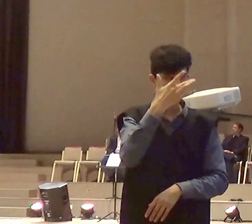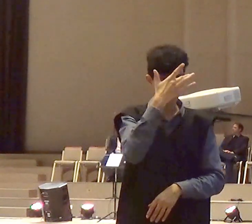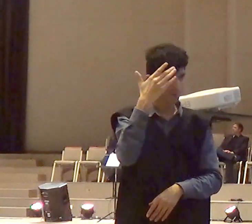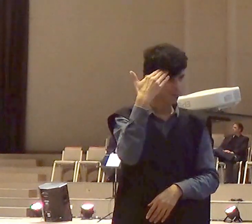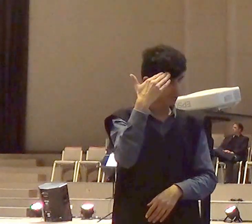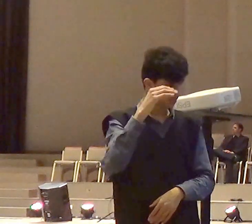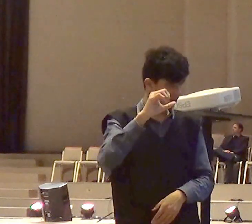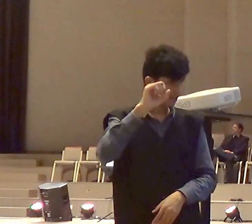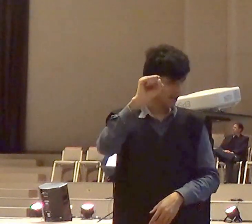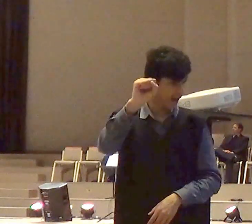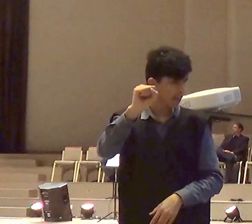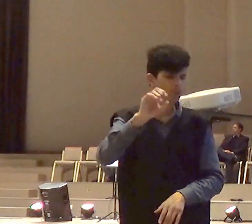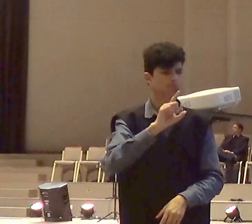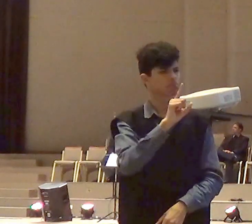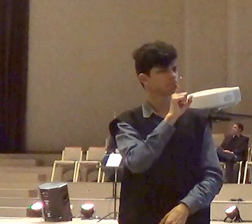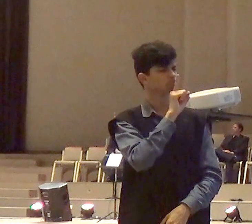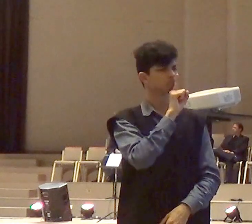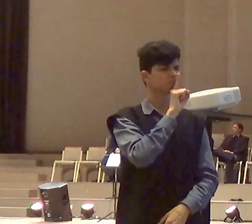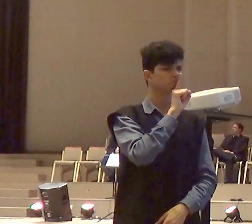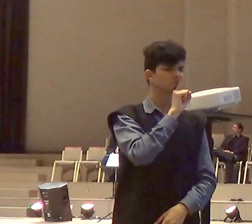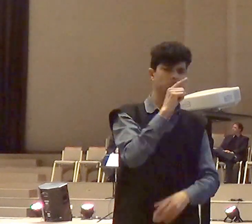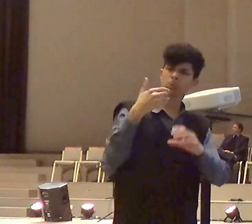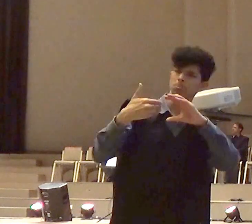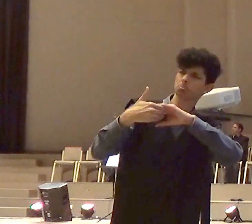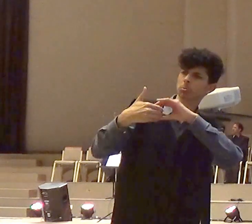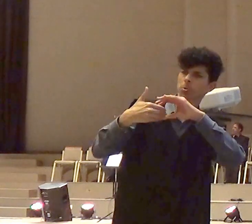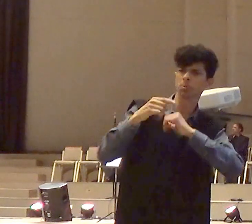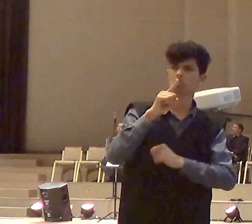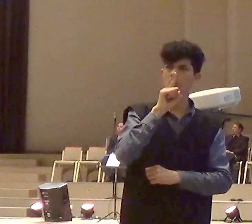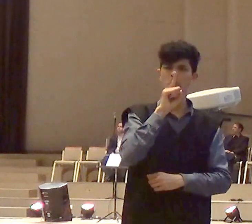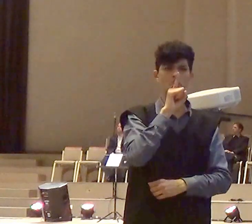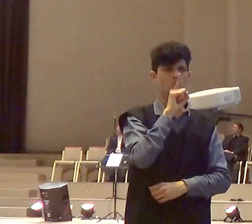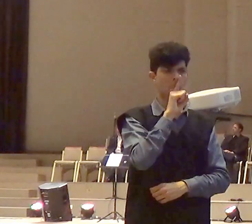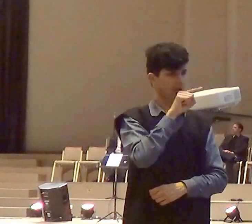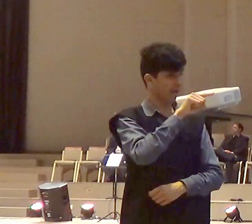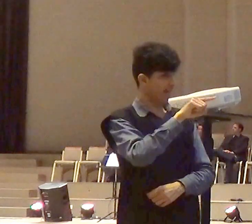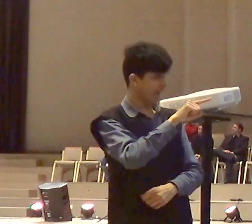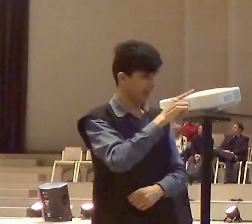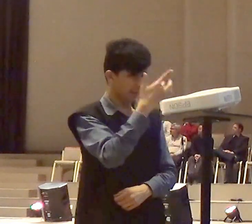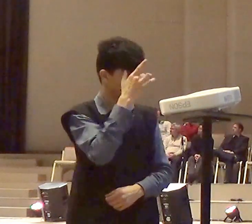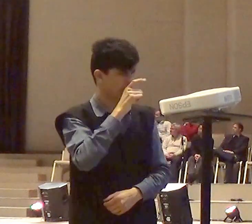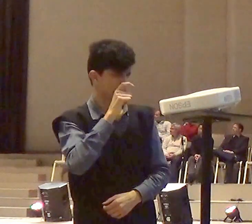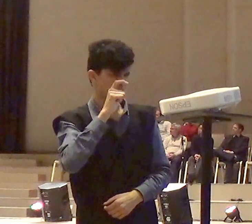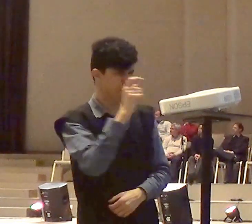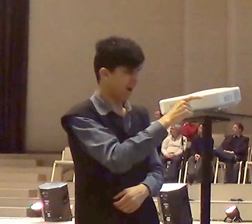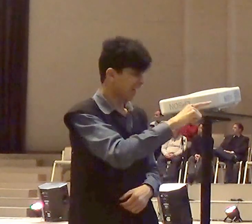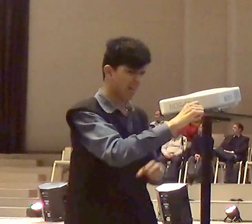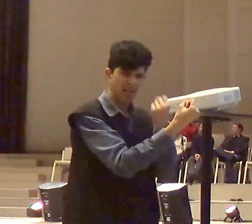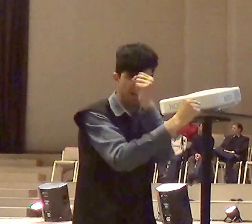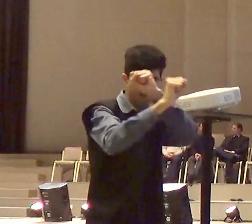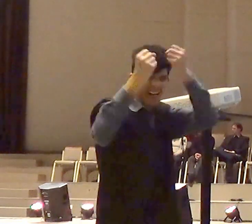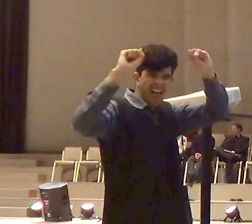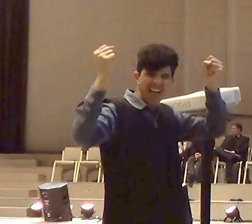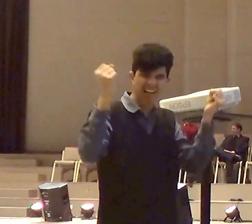aceitam conselhos quando o tolo é ofendido logo logo todos ficam sabendo